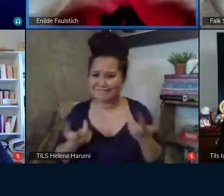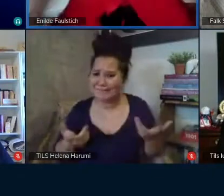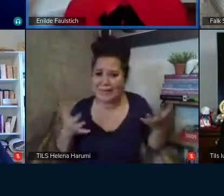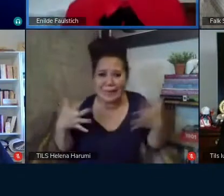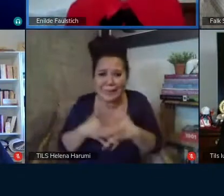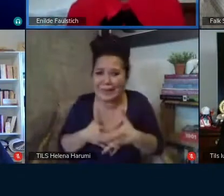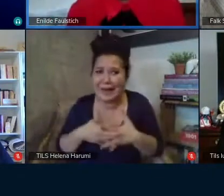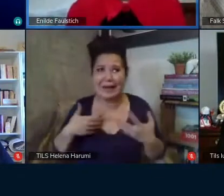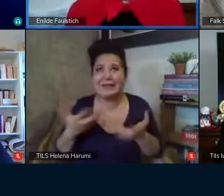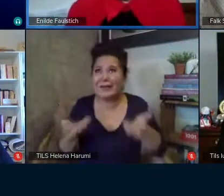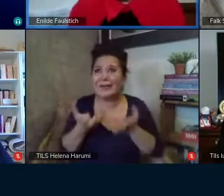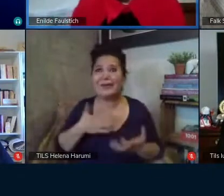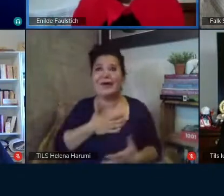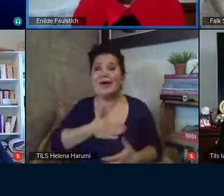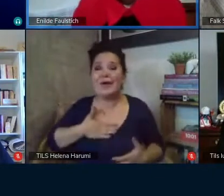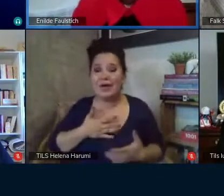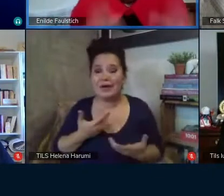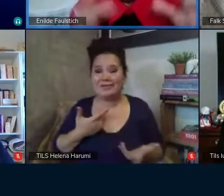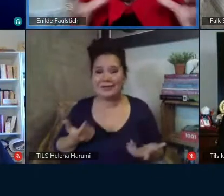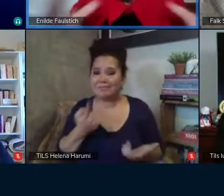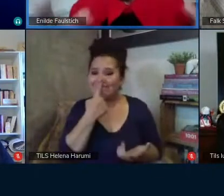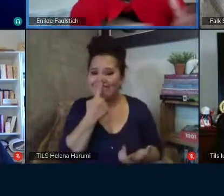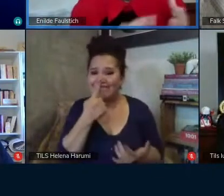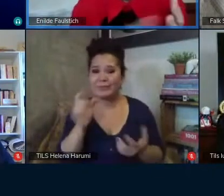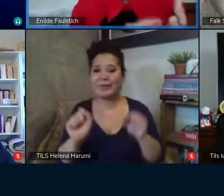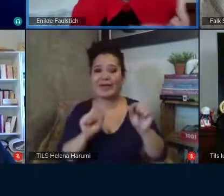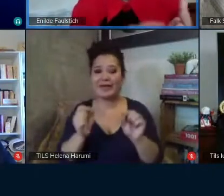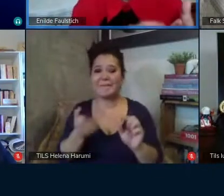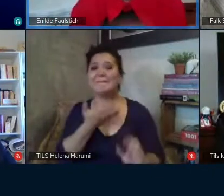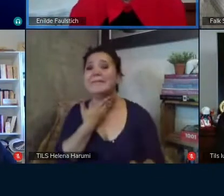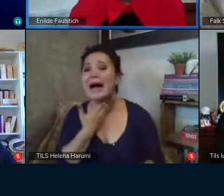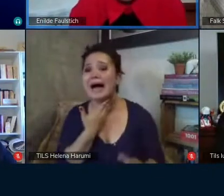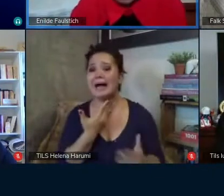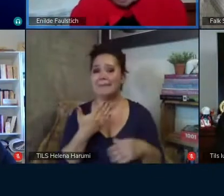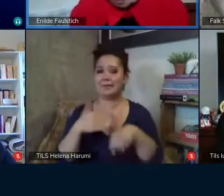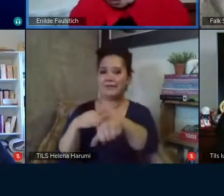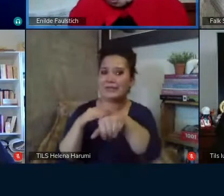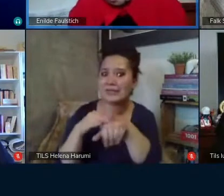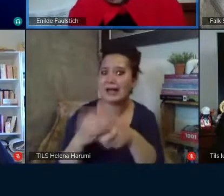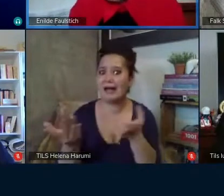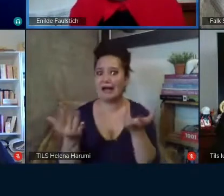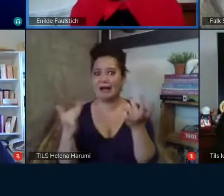construir frases, tá? Me irrita profundamente esse negócio de